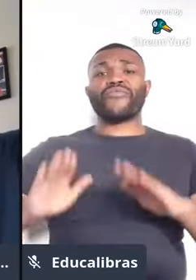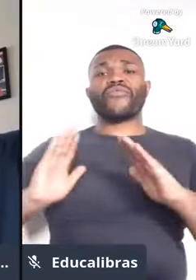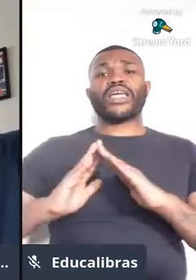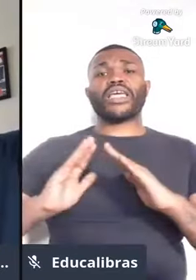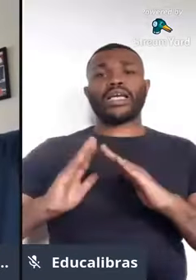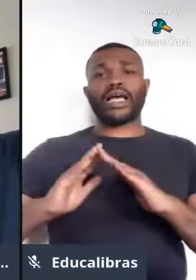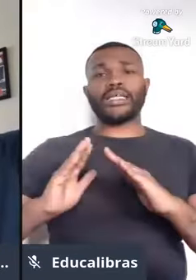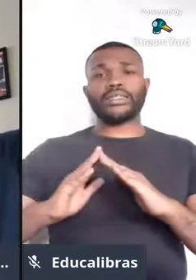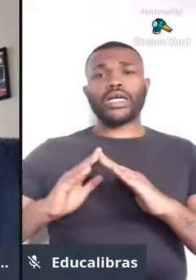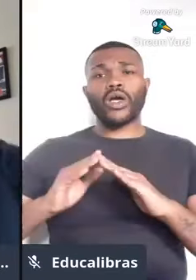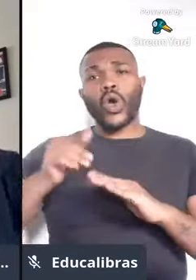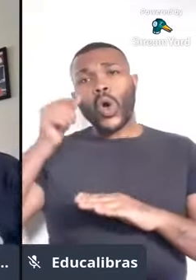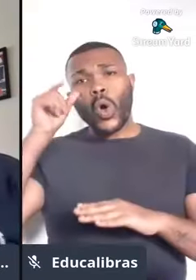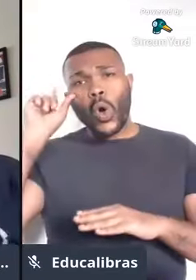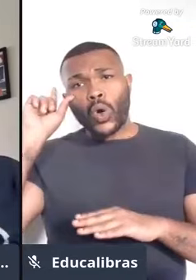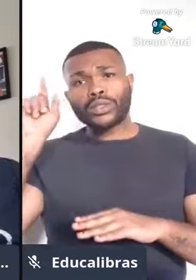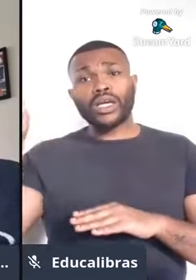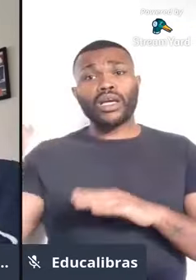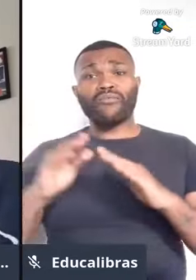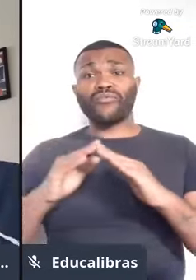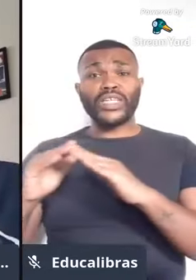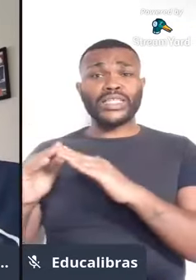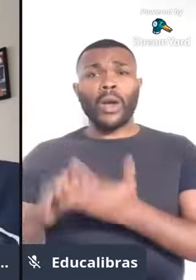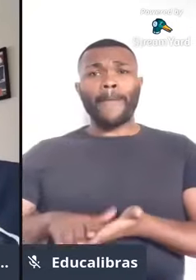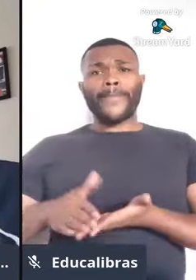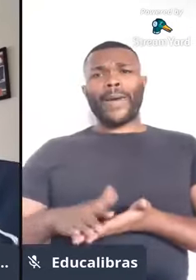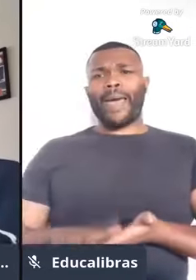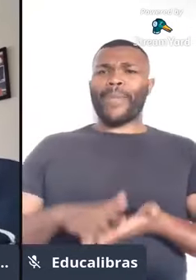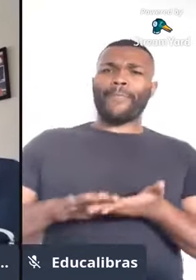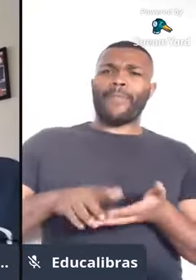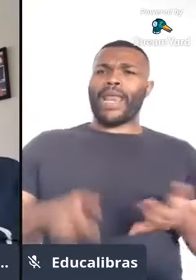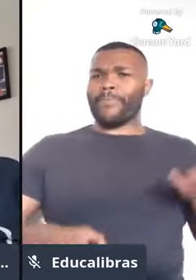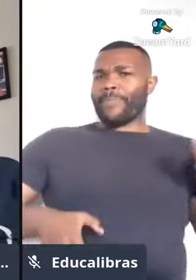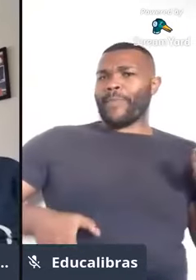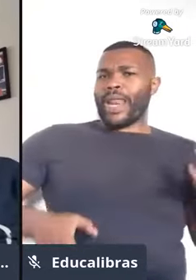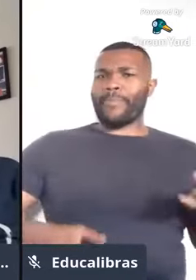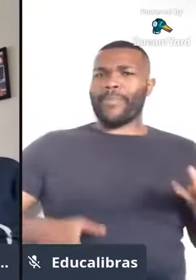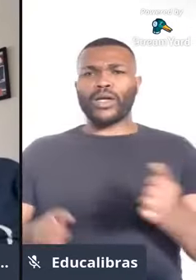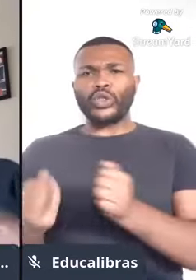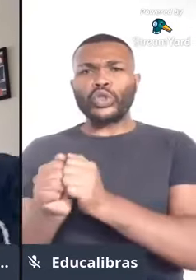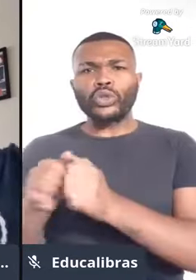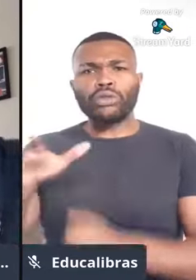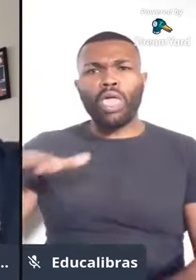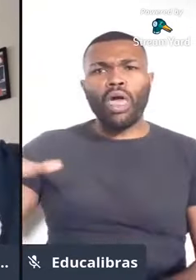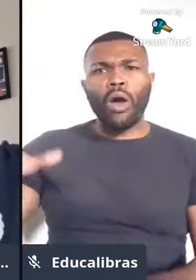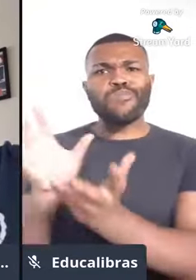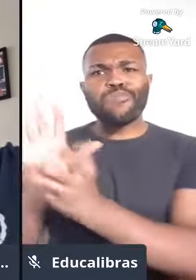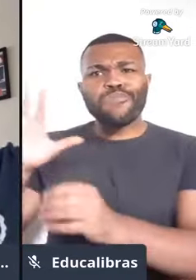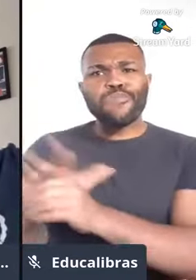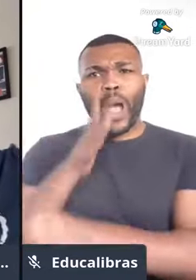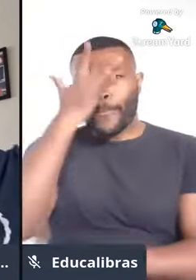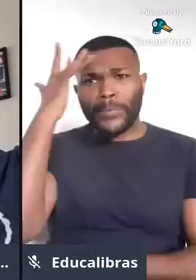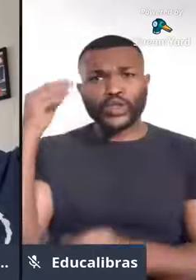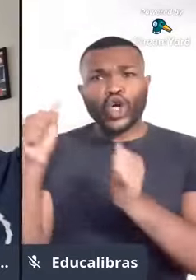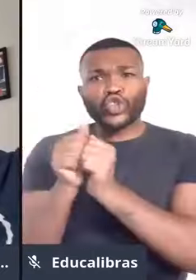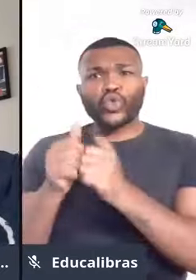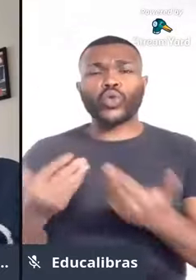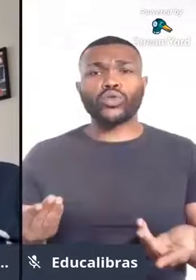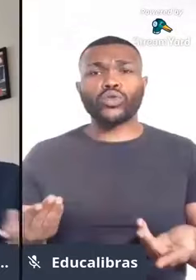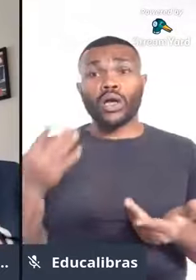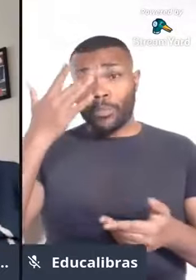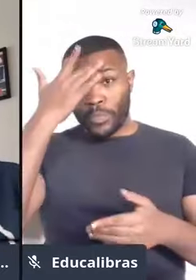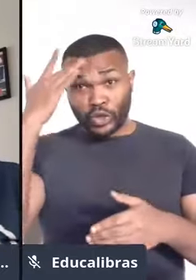fazendo pagode na sacada com um monte de gente tocando instrumento, sabe? Então, assim, as pessoas as praias aqui em Santos